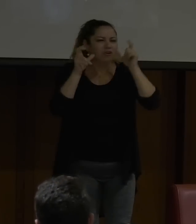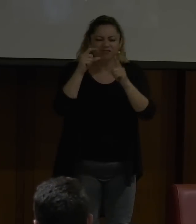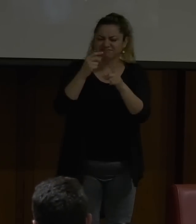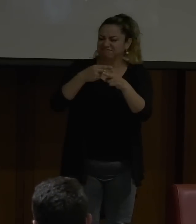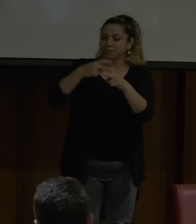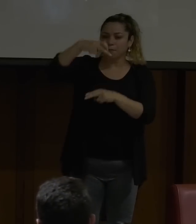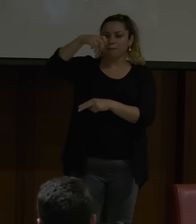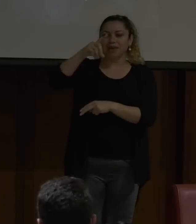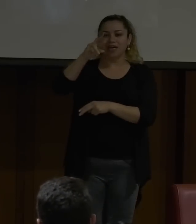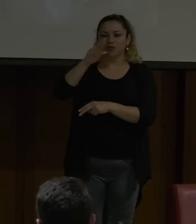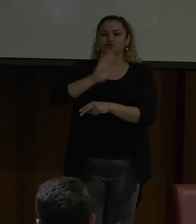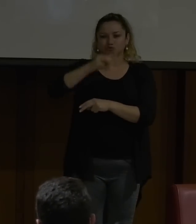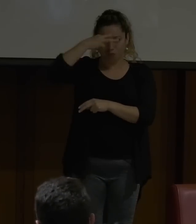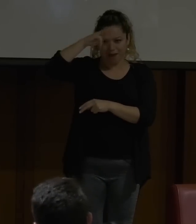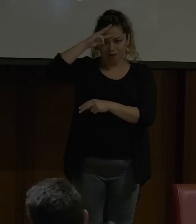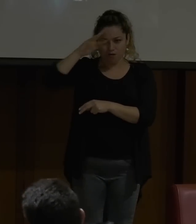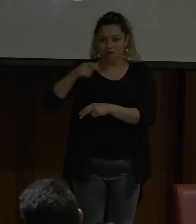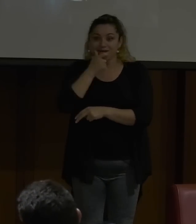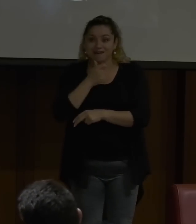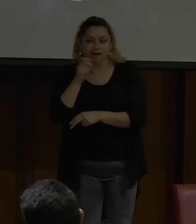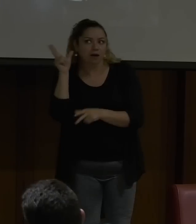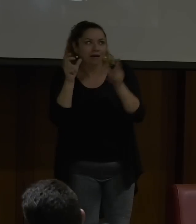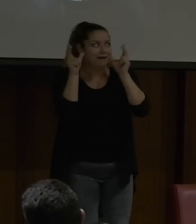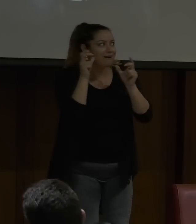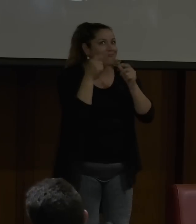Pedro Vargas, ok, listo. Entonces sigo.